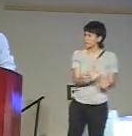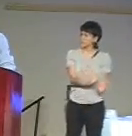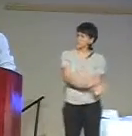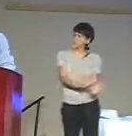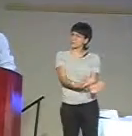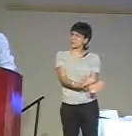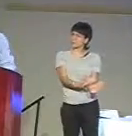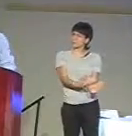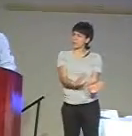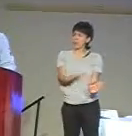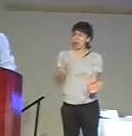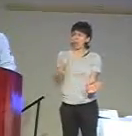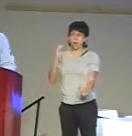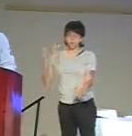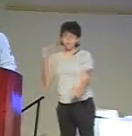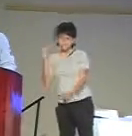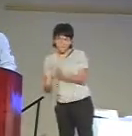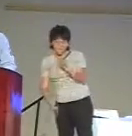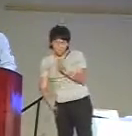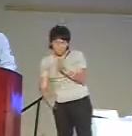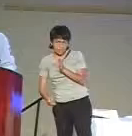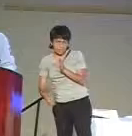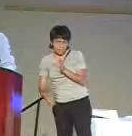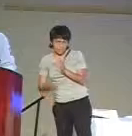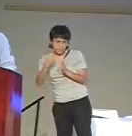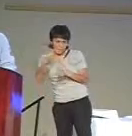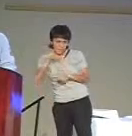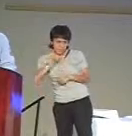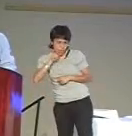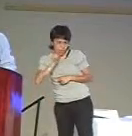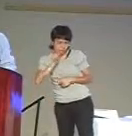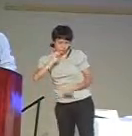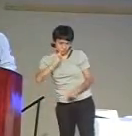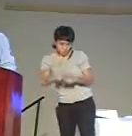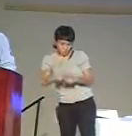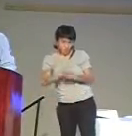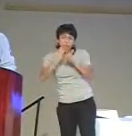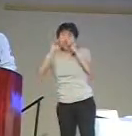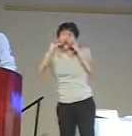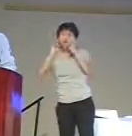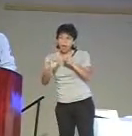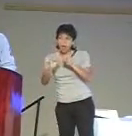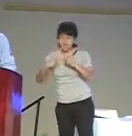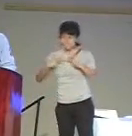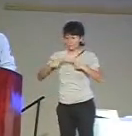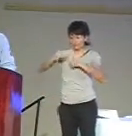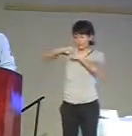en pruebas de detección, o el proveedor de los servicios no las utiliza.